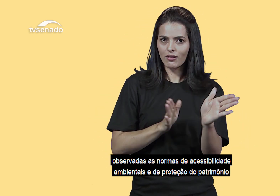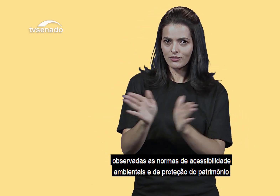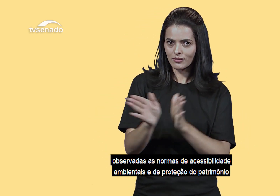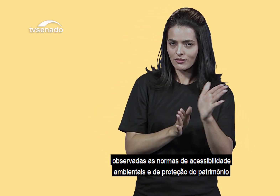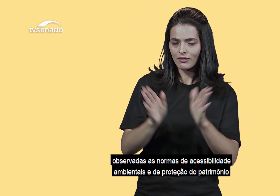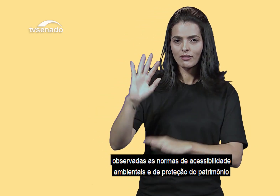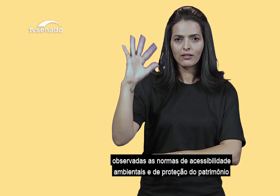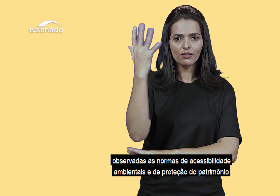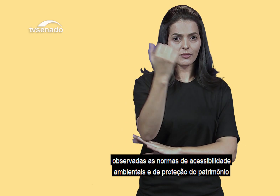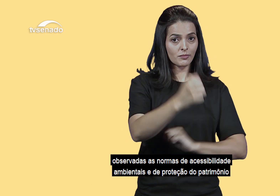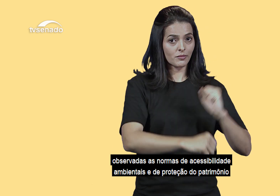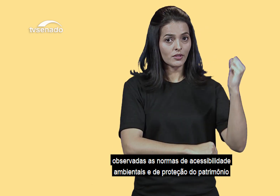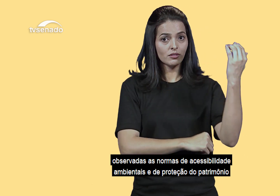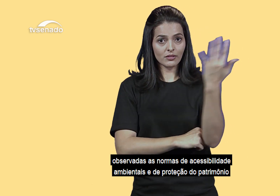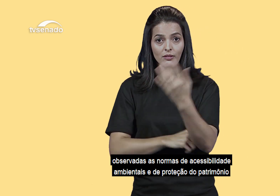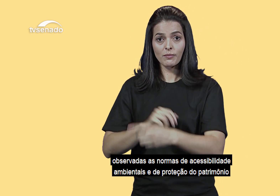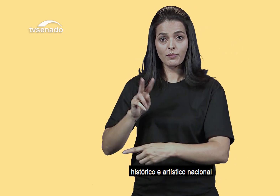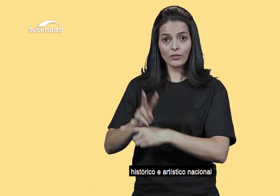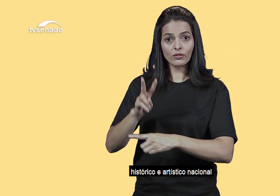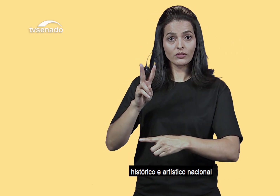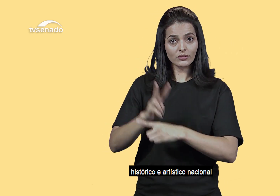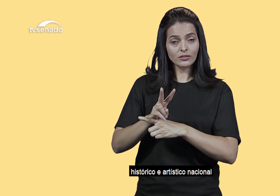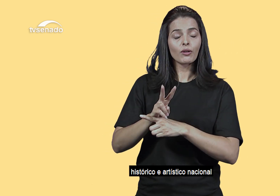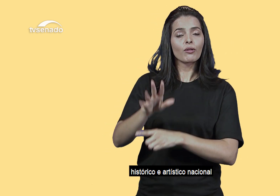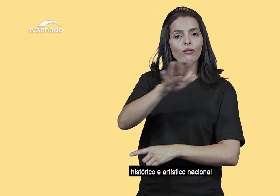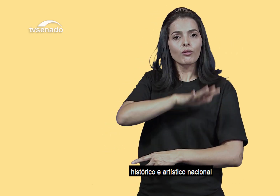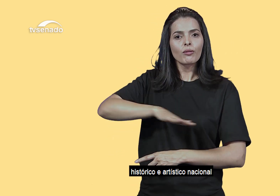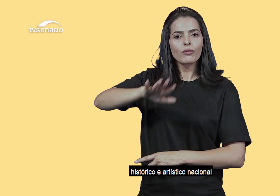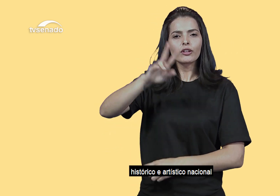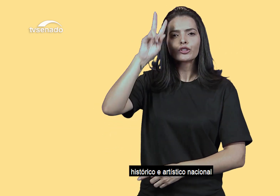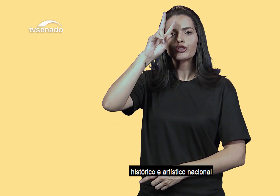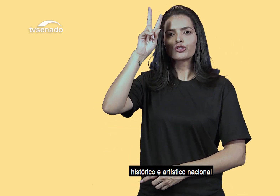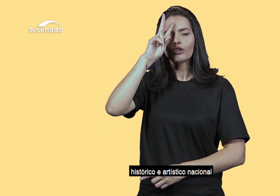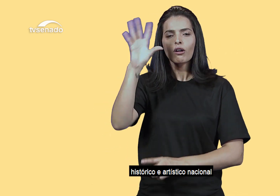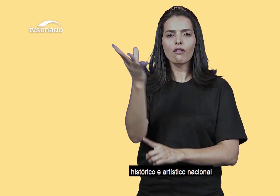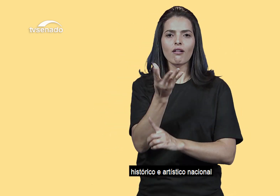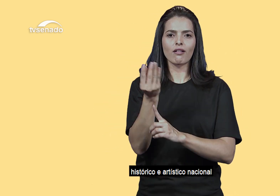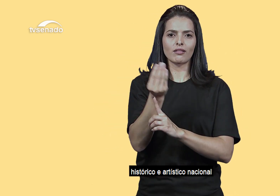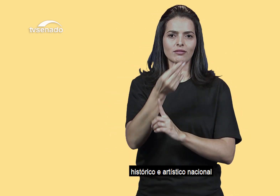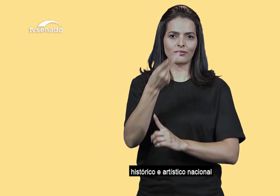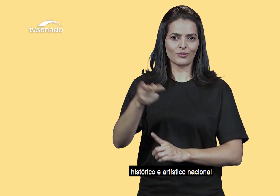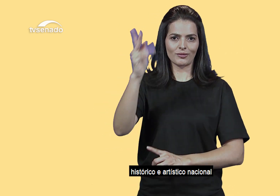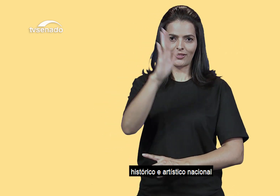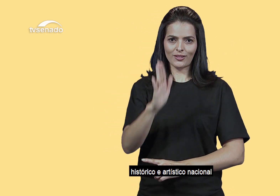ambientais e de proteção do patrimônio histórico e artístico nacional